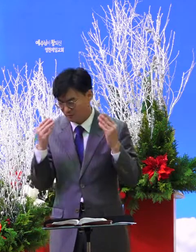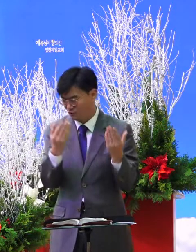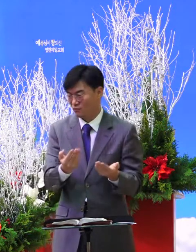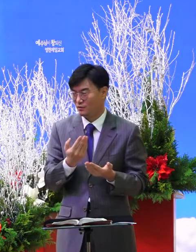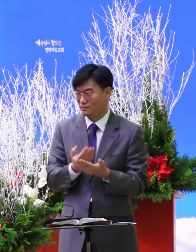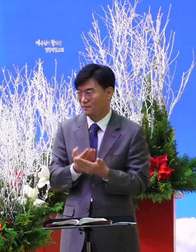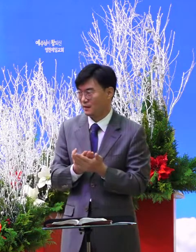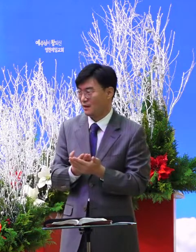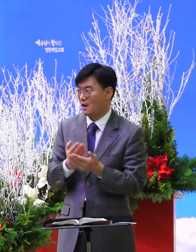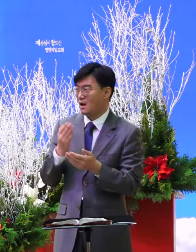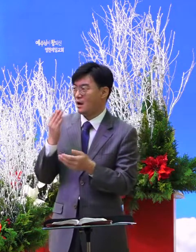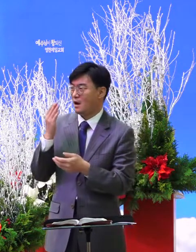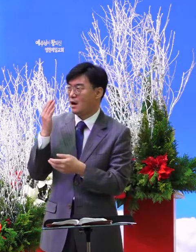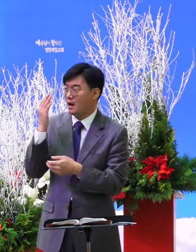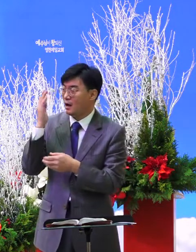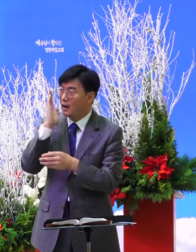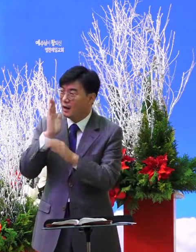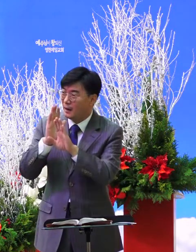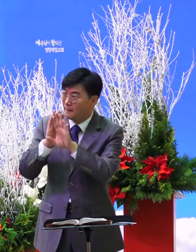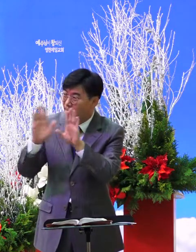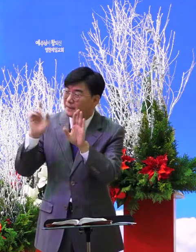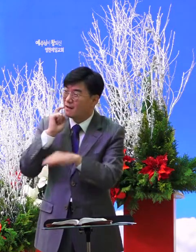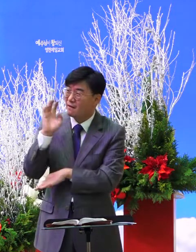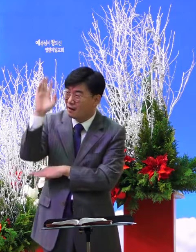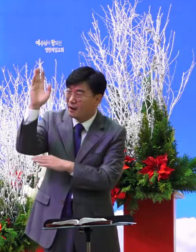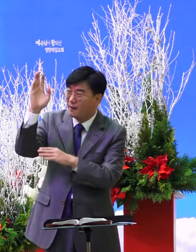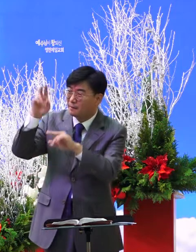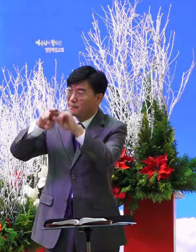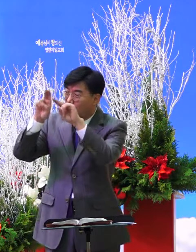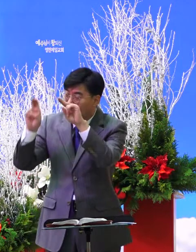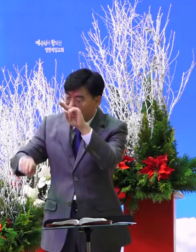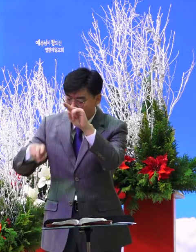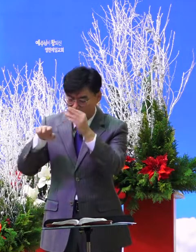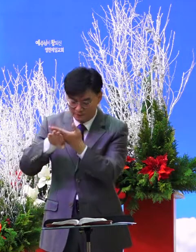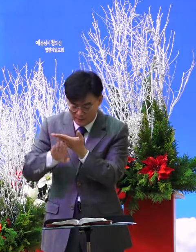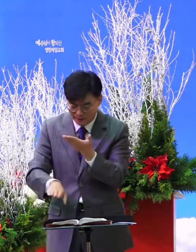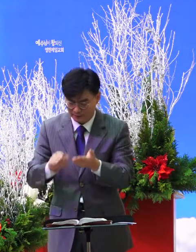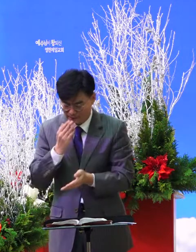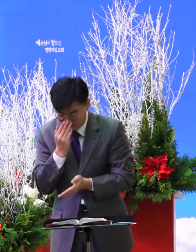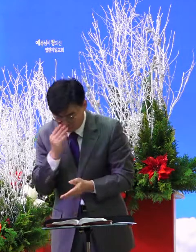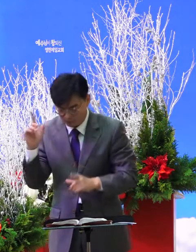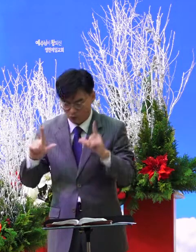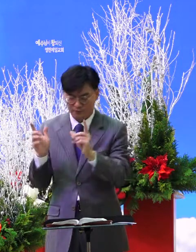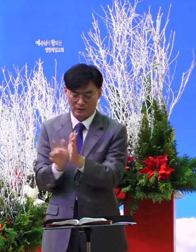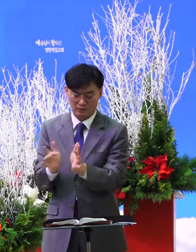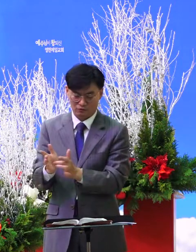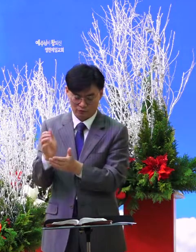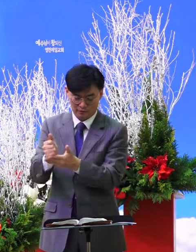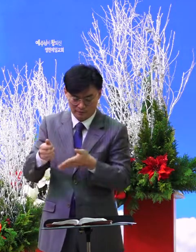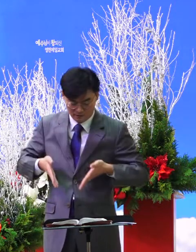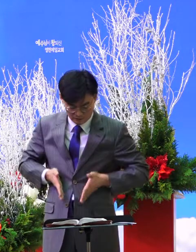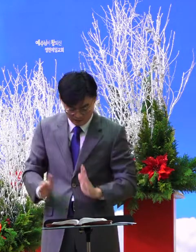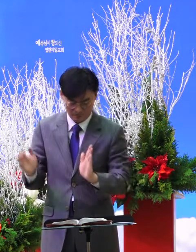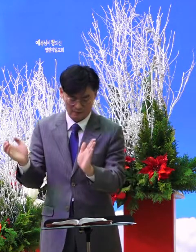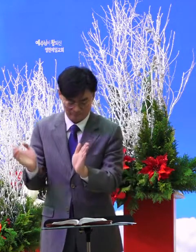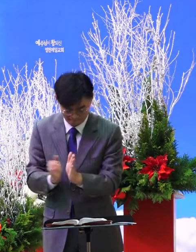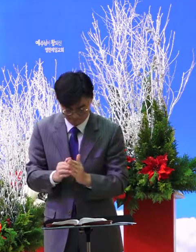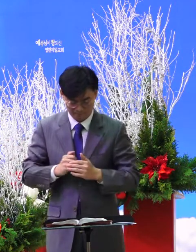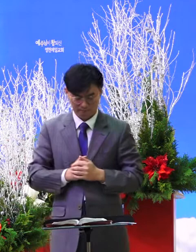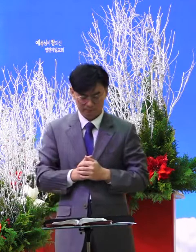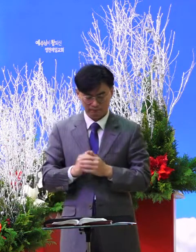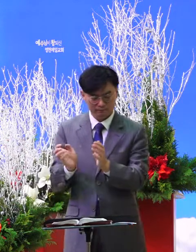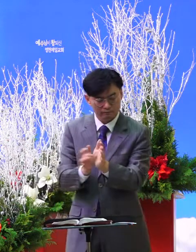주님은 하늘의 영광과 자존심을 버리시고 낮고 미천한 신분으로 이 땅에 오셔서 온갖 굴욕을